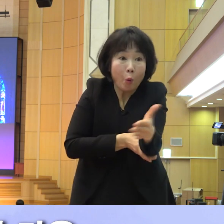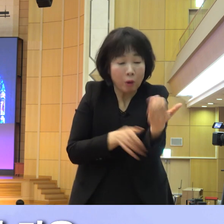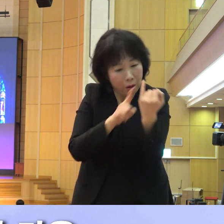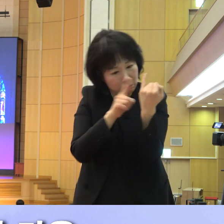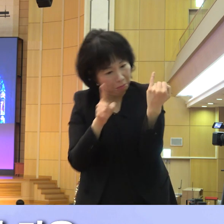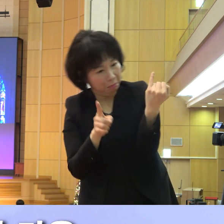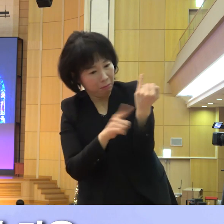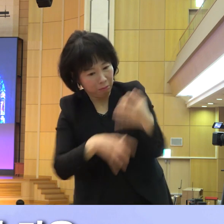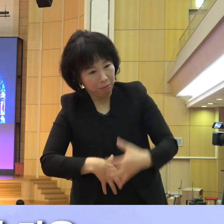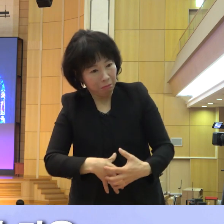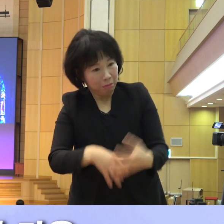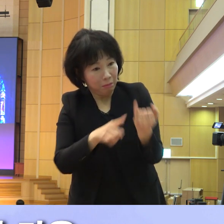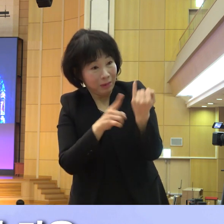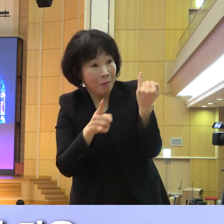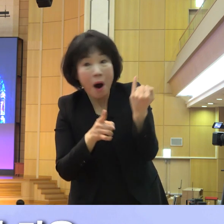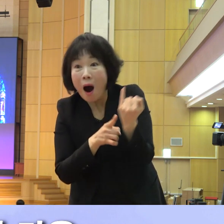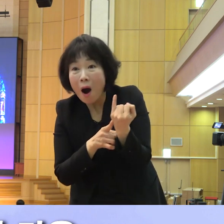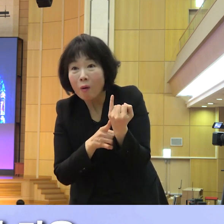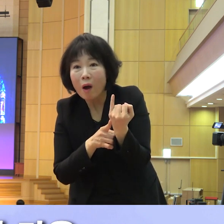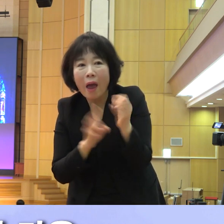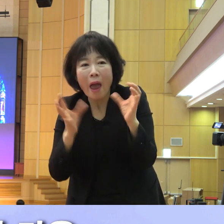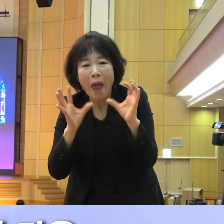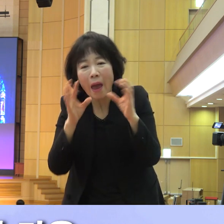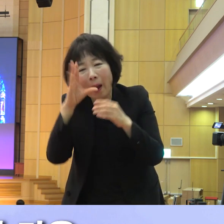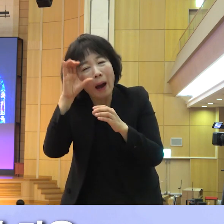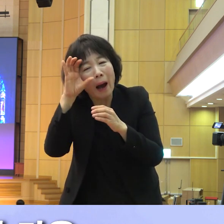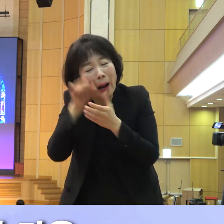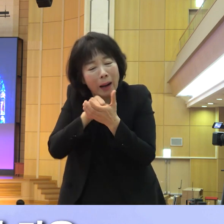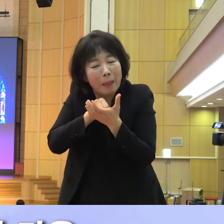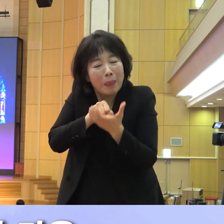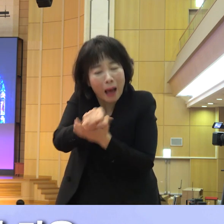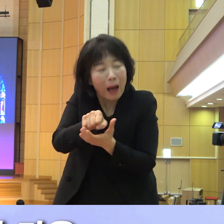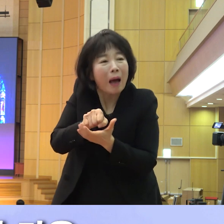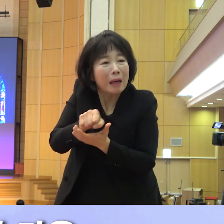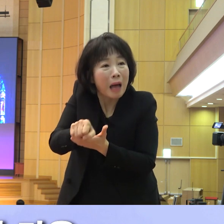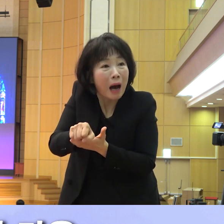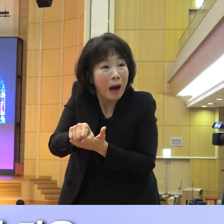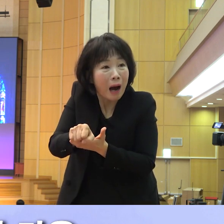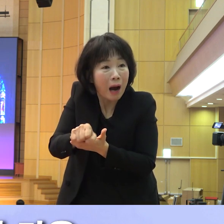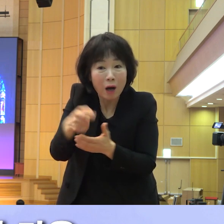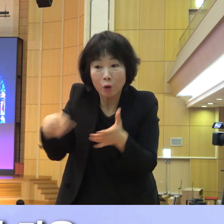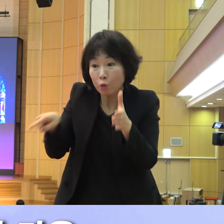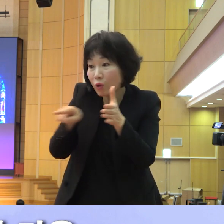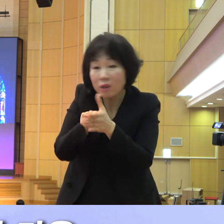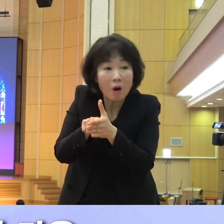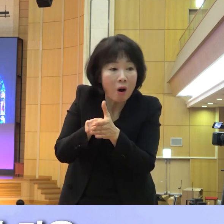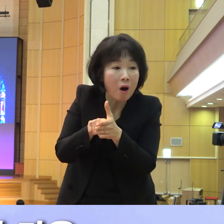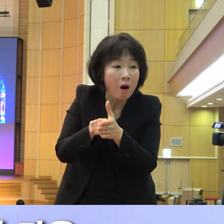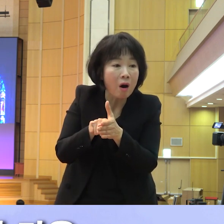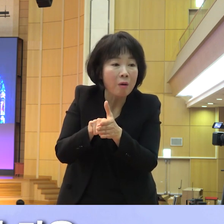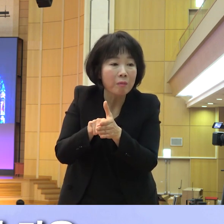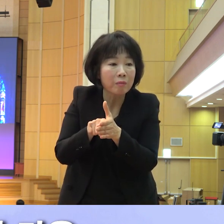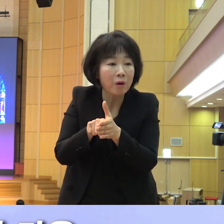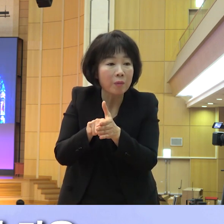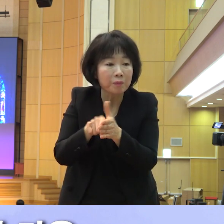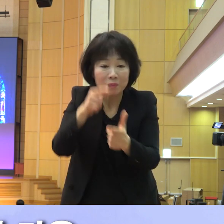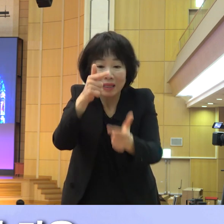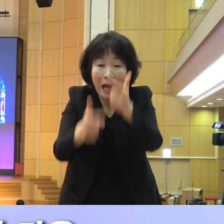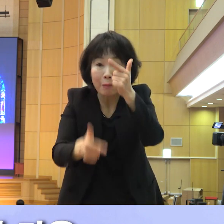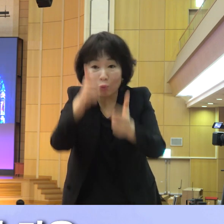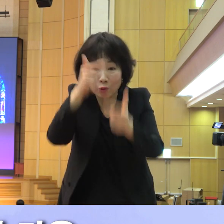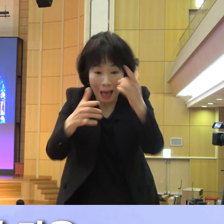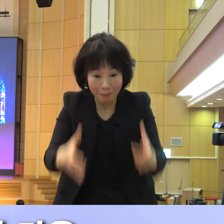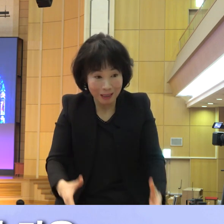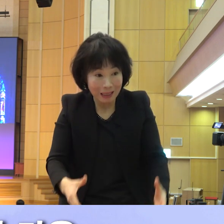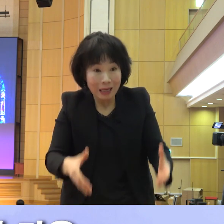저 갈대 숲이라든지 또는 물가에 있는 모든 나무의 뿌리